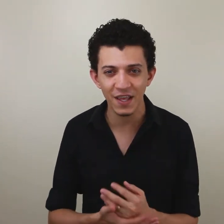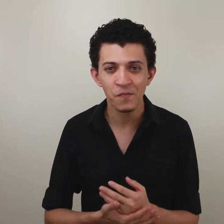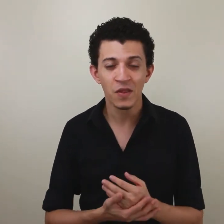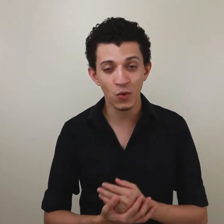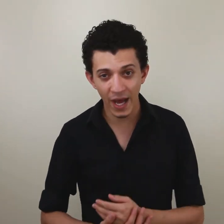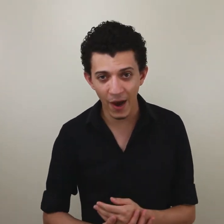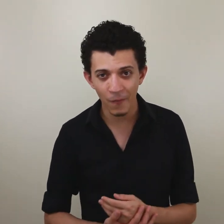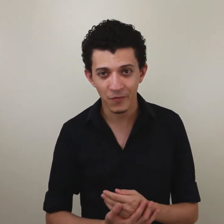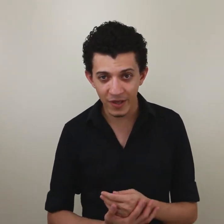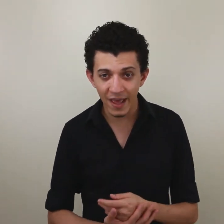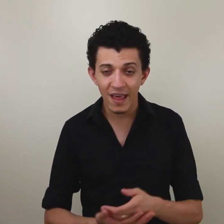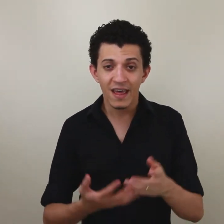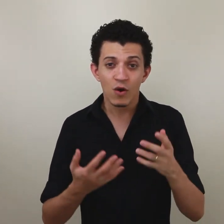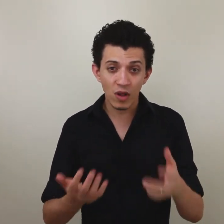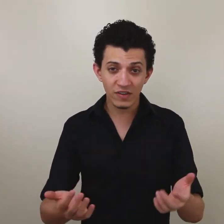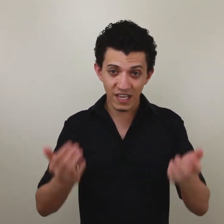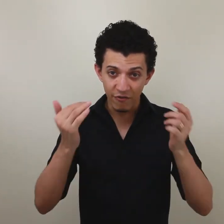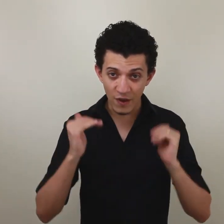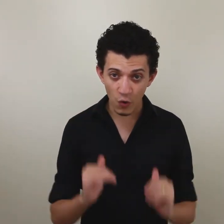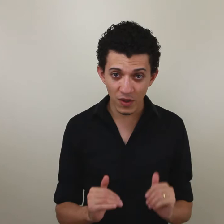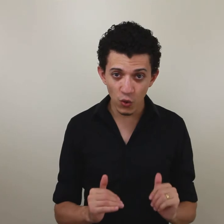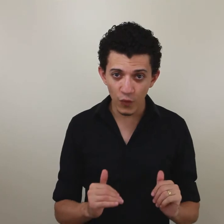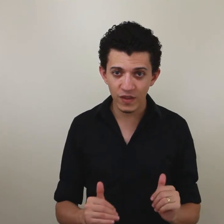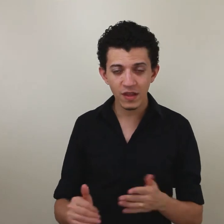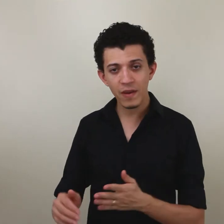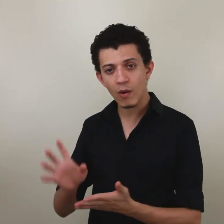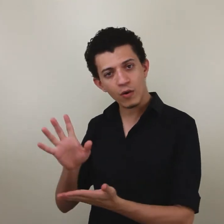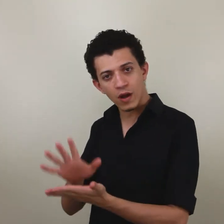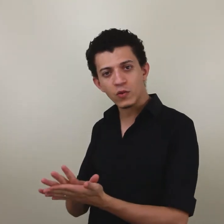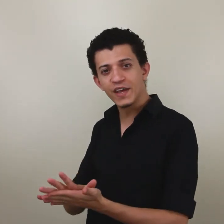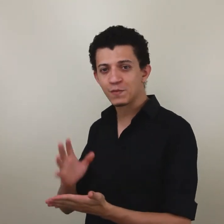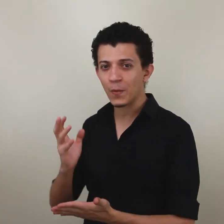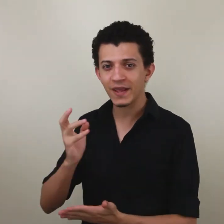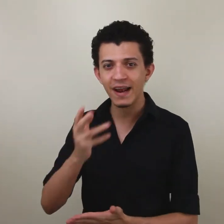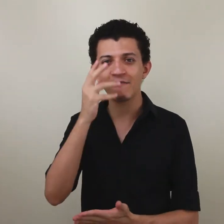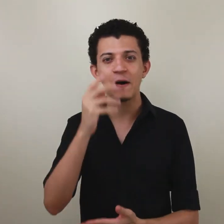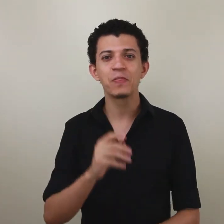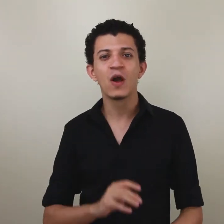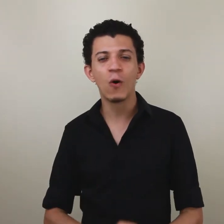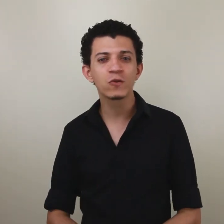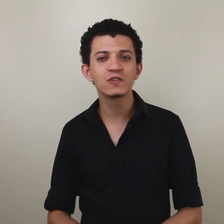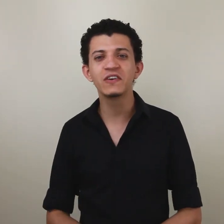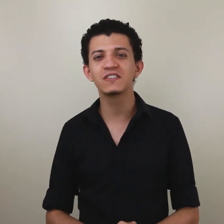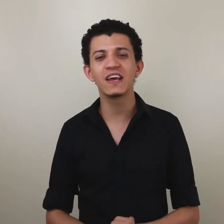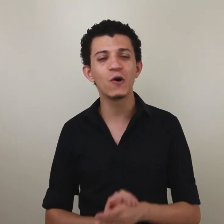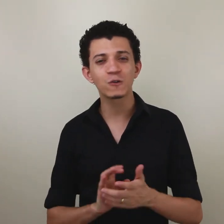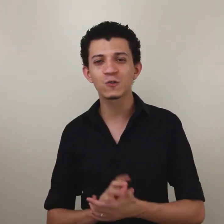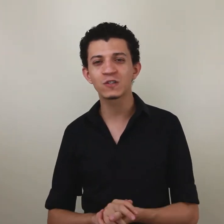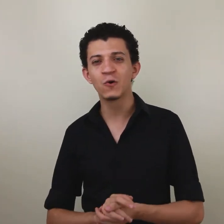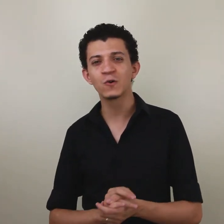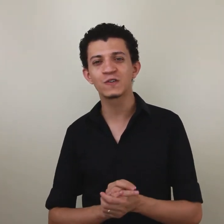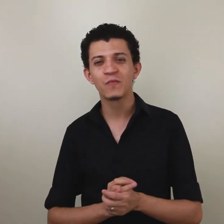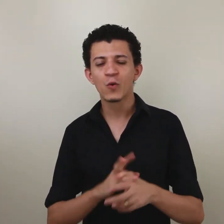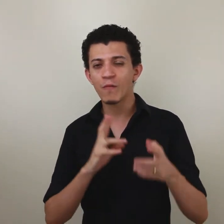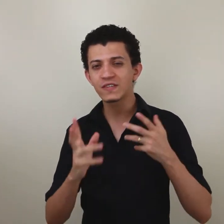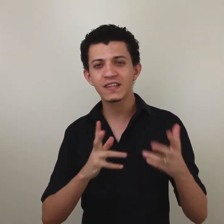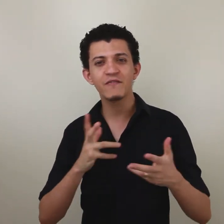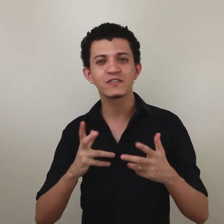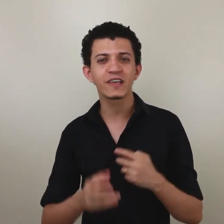no canal quando ele viu alguma dúvida também uma nota misto de gravar os vídeos e outros conteúdos você acredita que